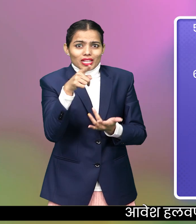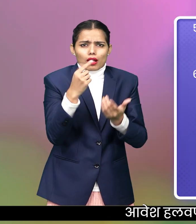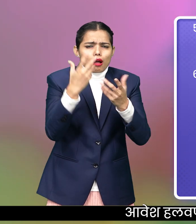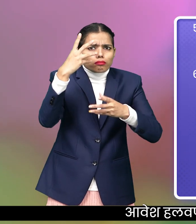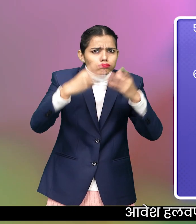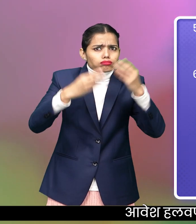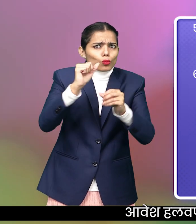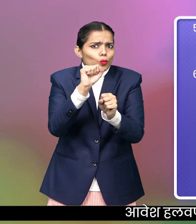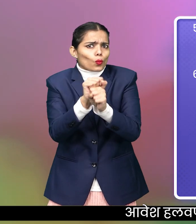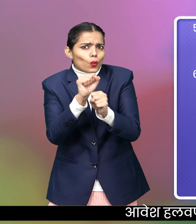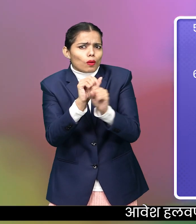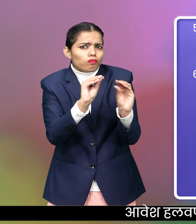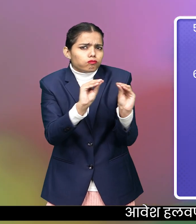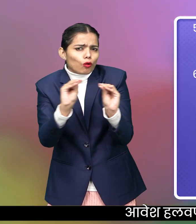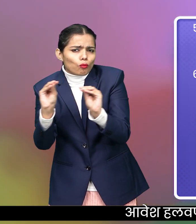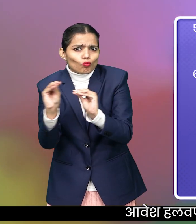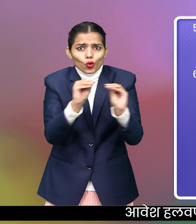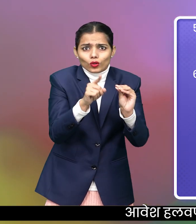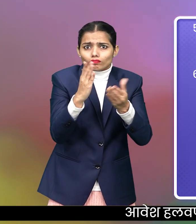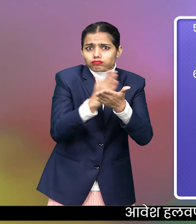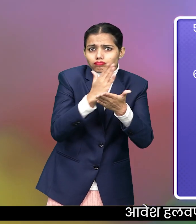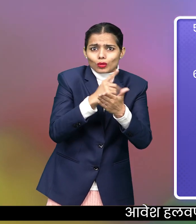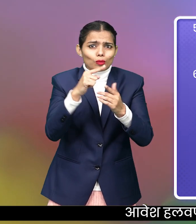आवेश हलवण्यासाठी केलेले कार्य होय.